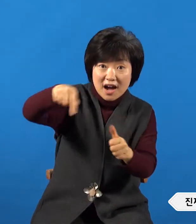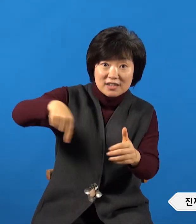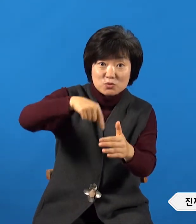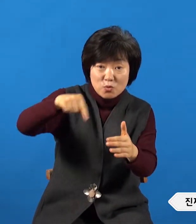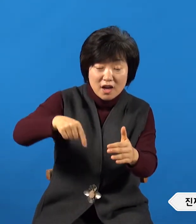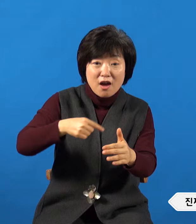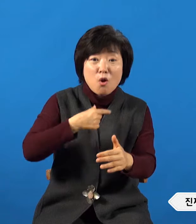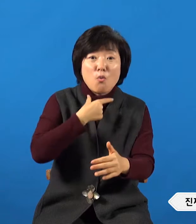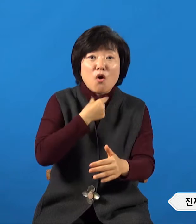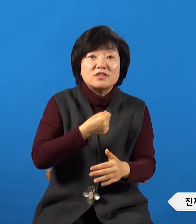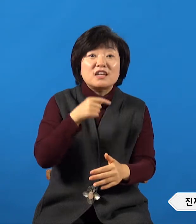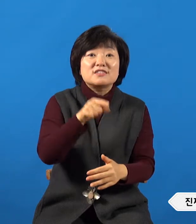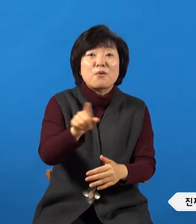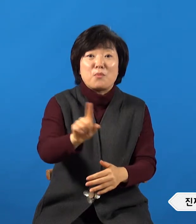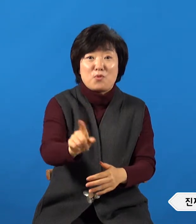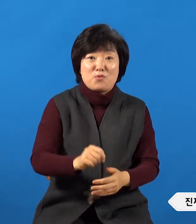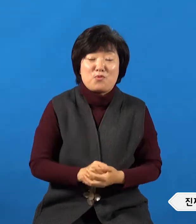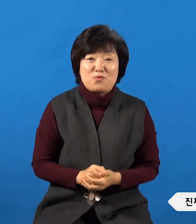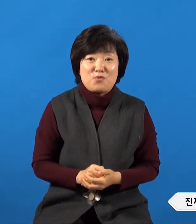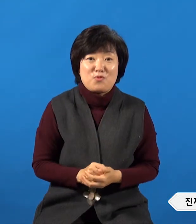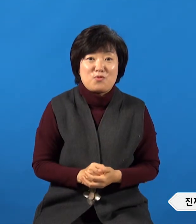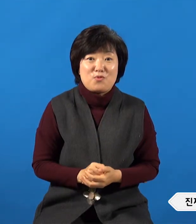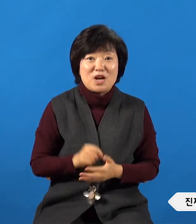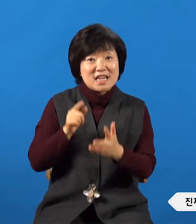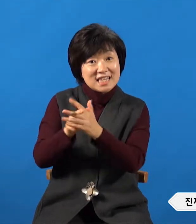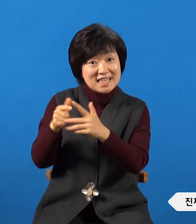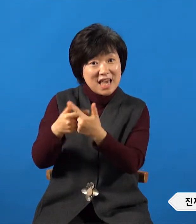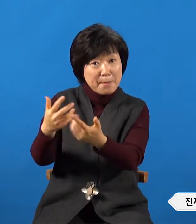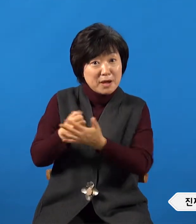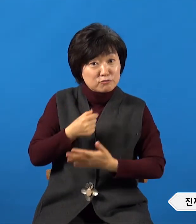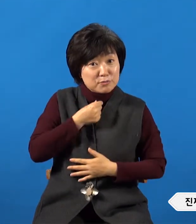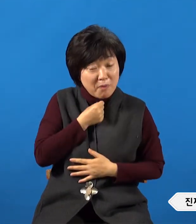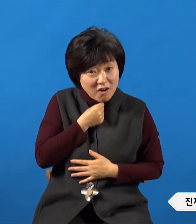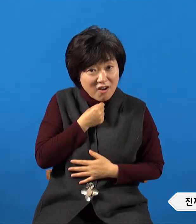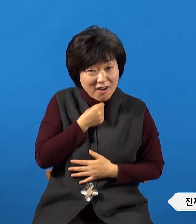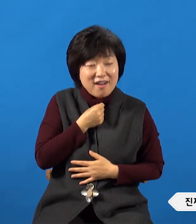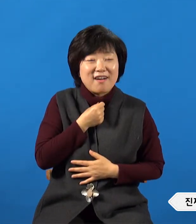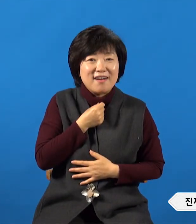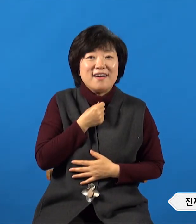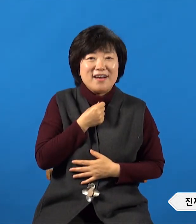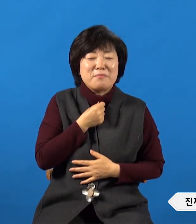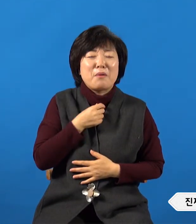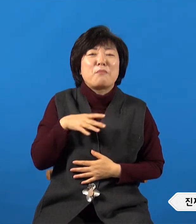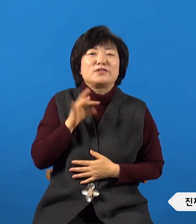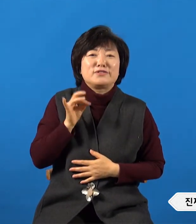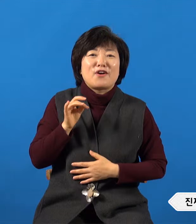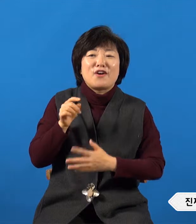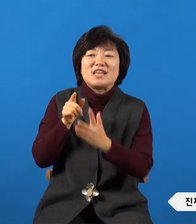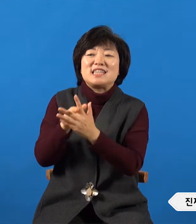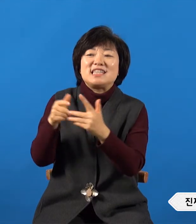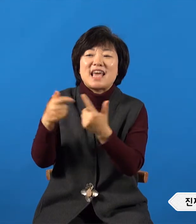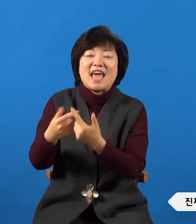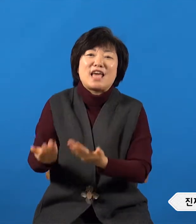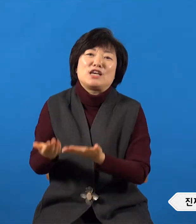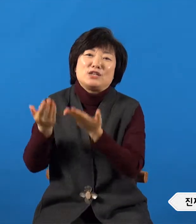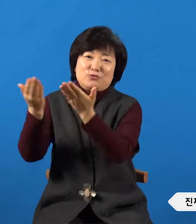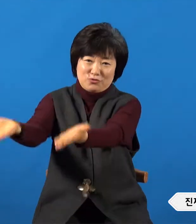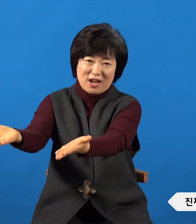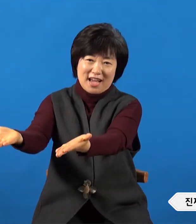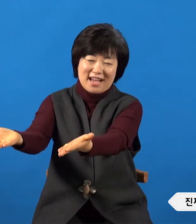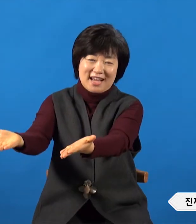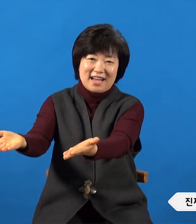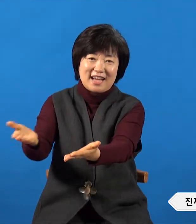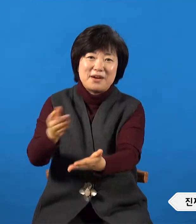가운데 원하는 것이 무엇입니까? 이해받고 싶습니까? 그렇다면 이해해